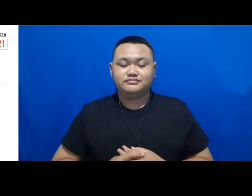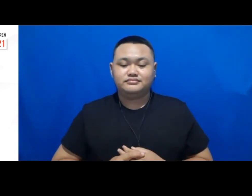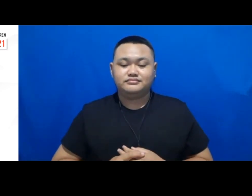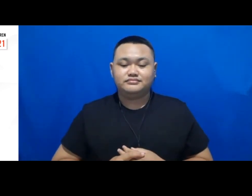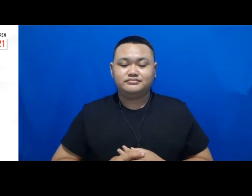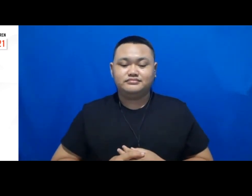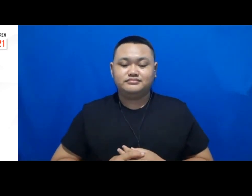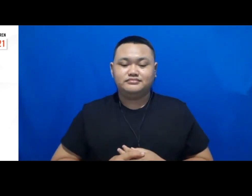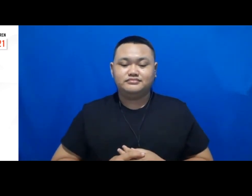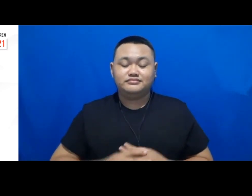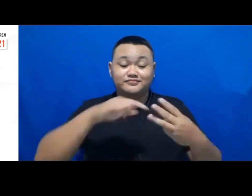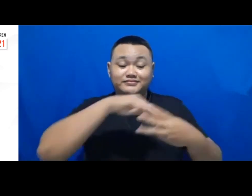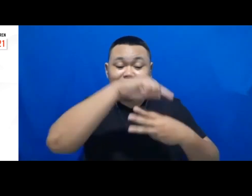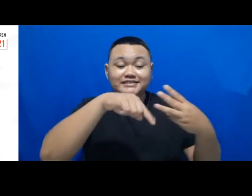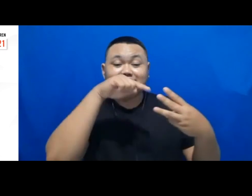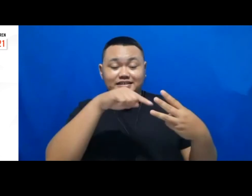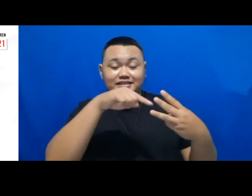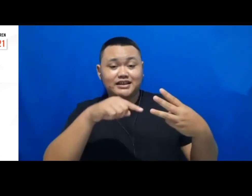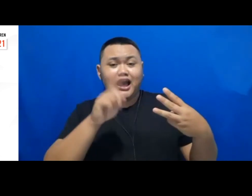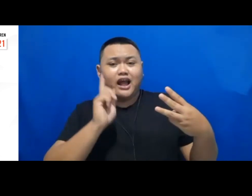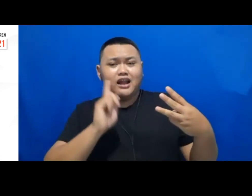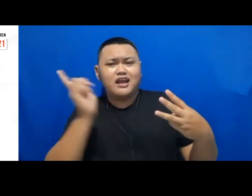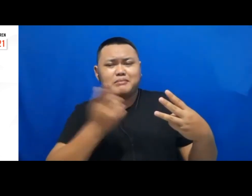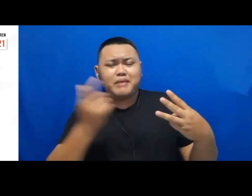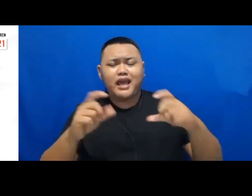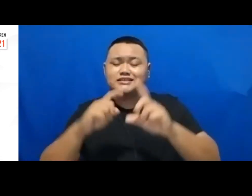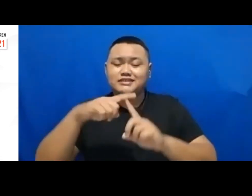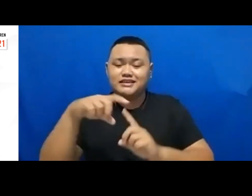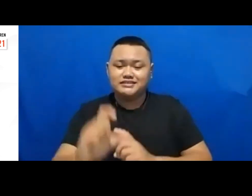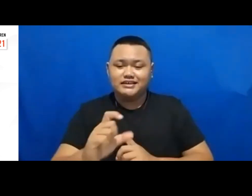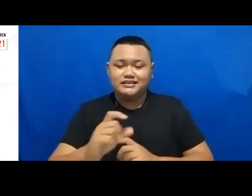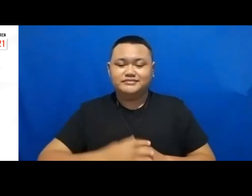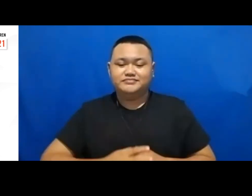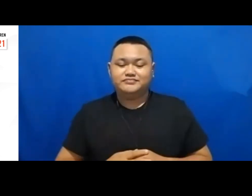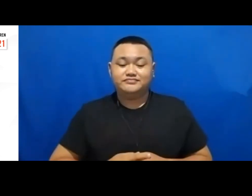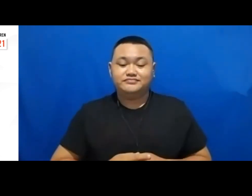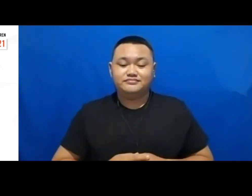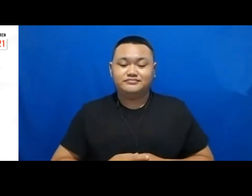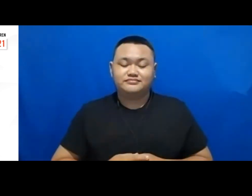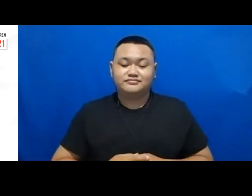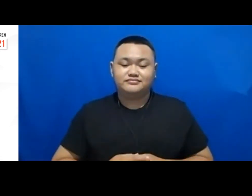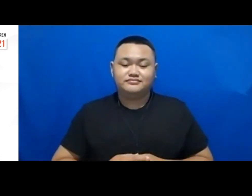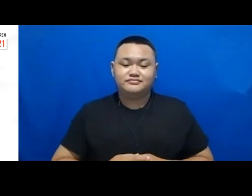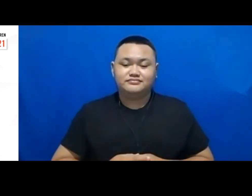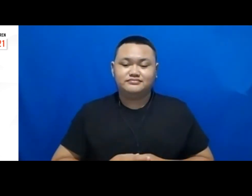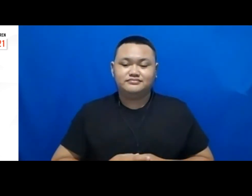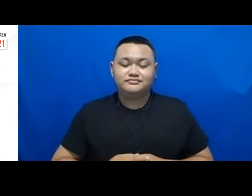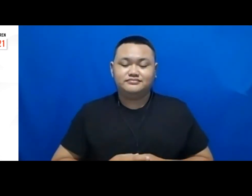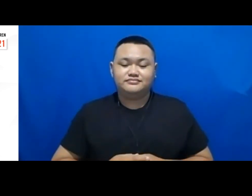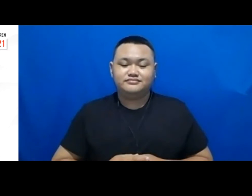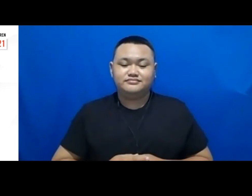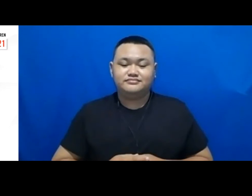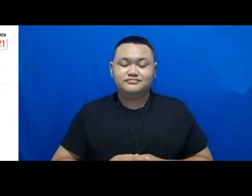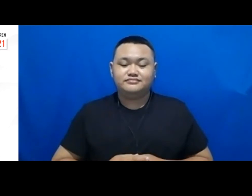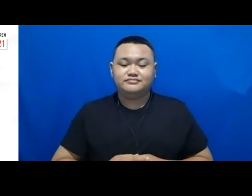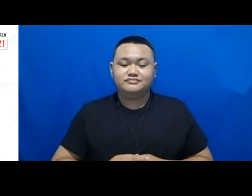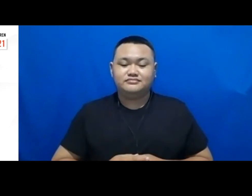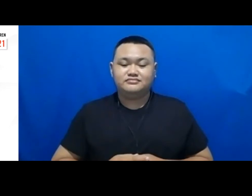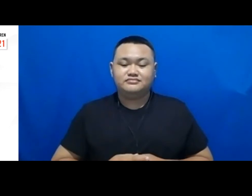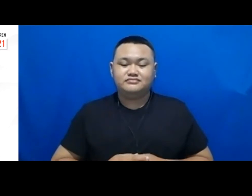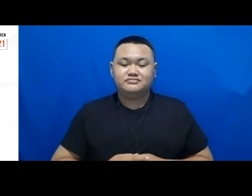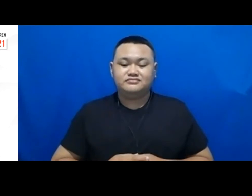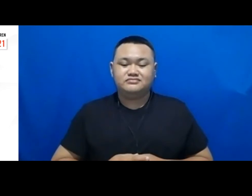sebelumnya perempuan, tahun sebelumnya laki-laki. 4 tahun ke sana laki-laki terus. Itu ya, Mas Bayu, yang